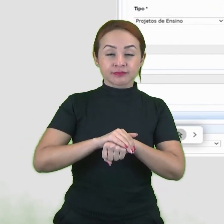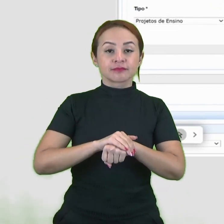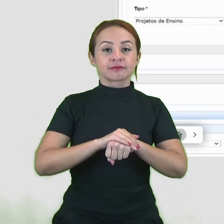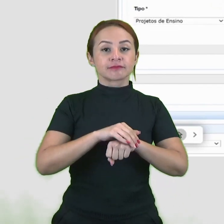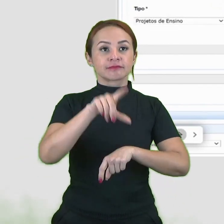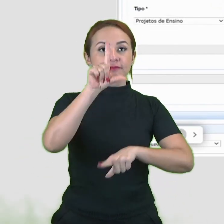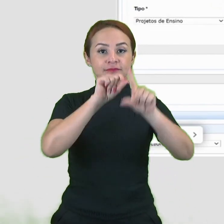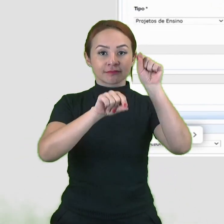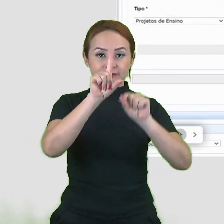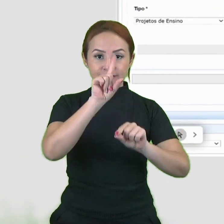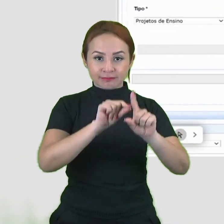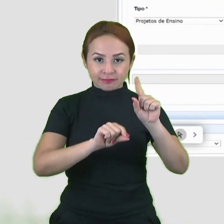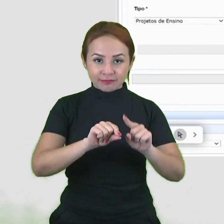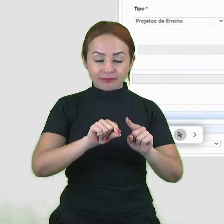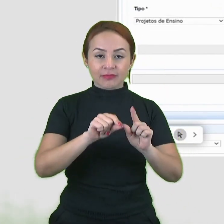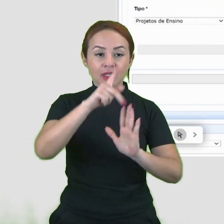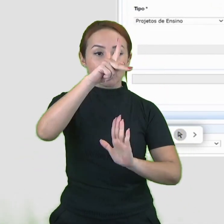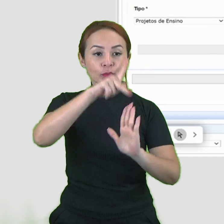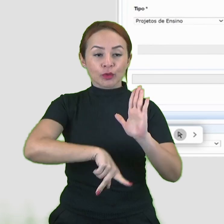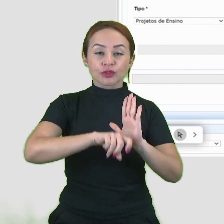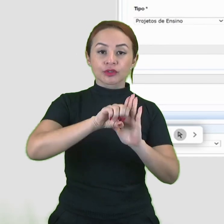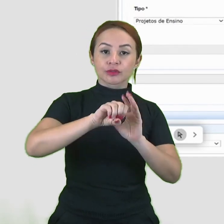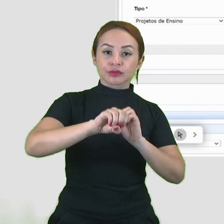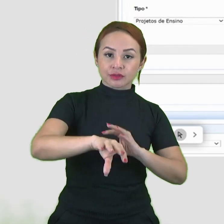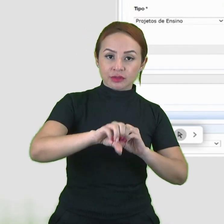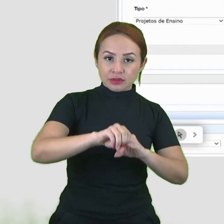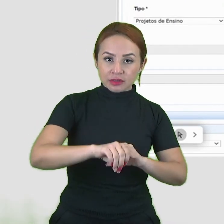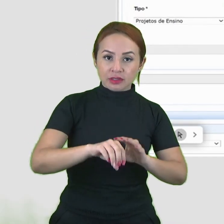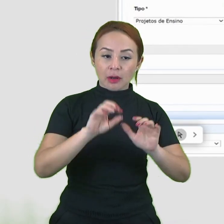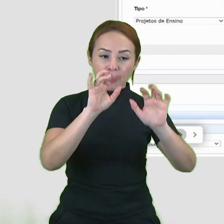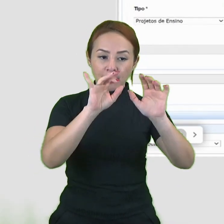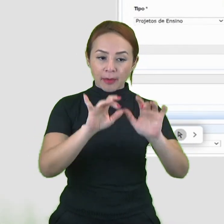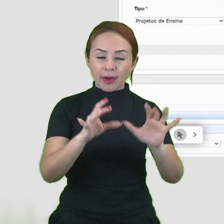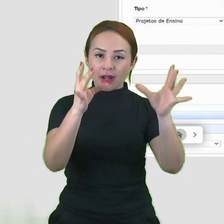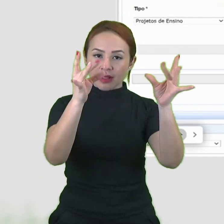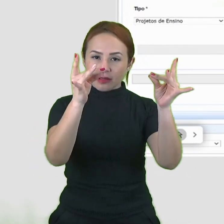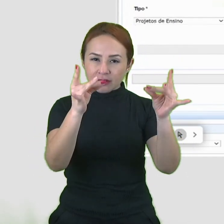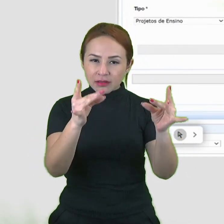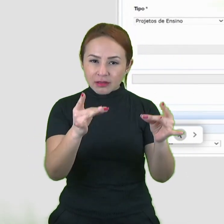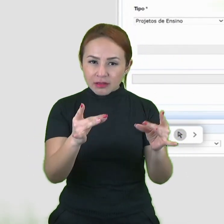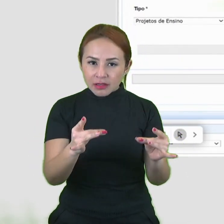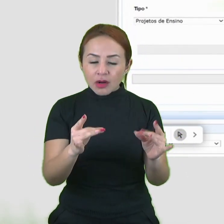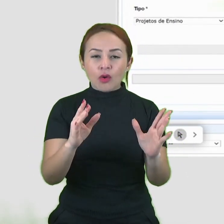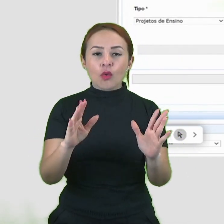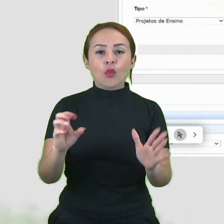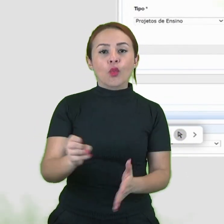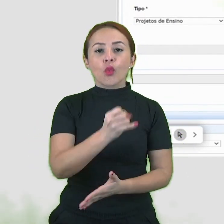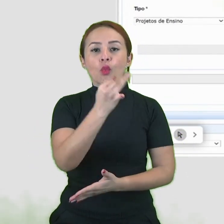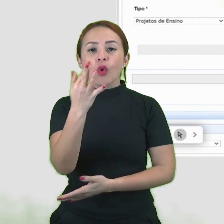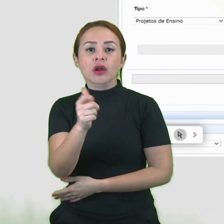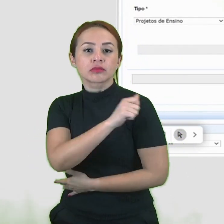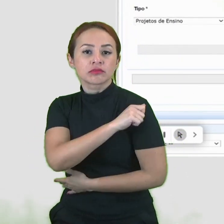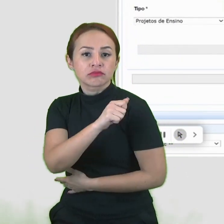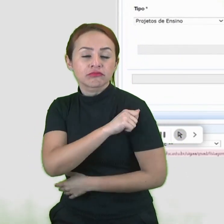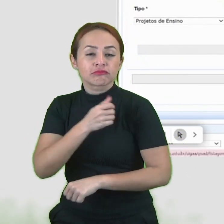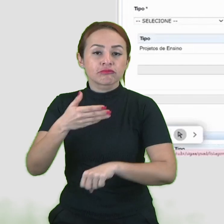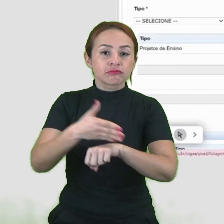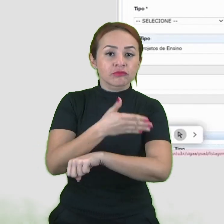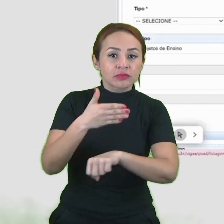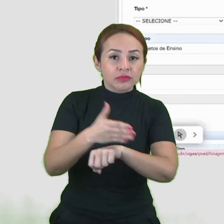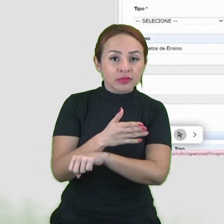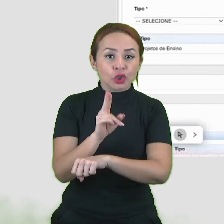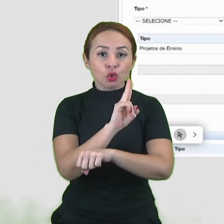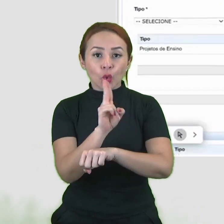é esse projeto, preferencialmente quais discentes, né, quais estudantes estão envolvidos e